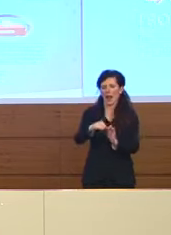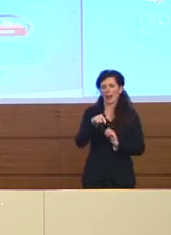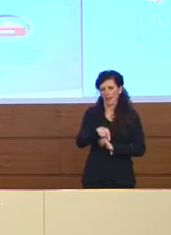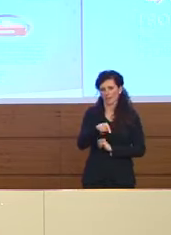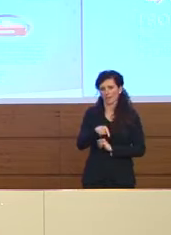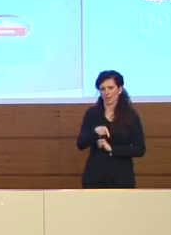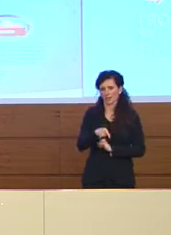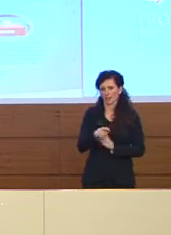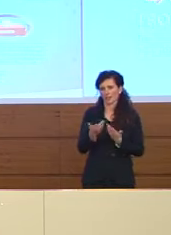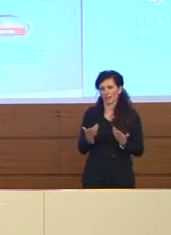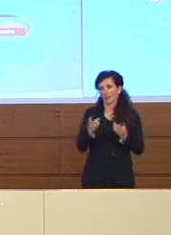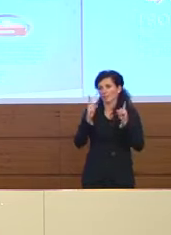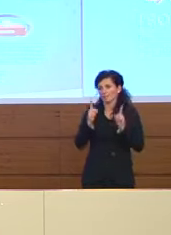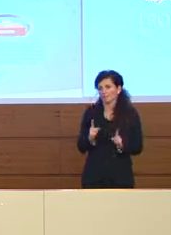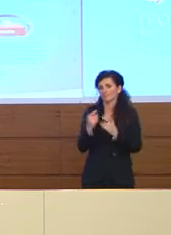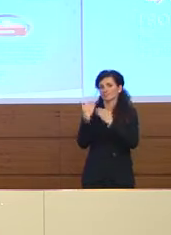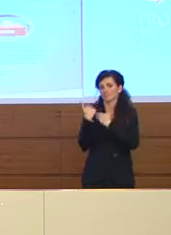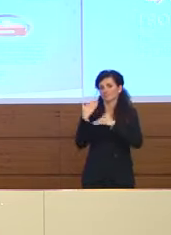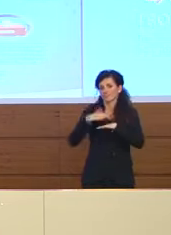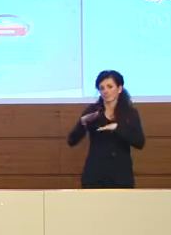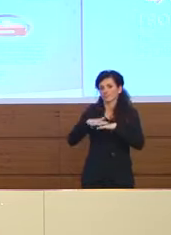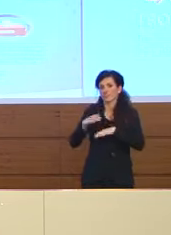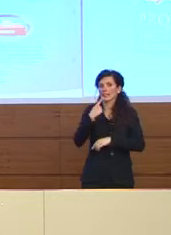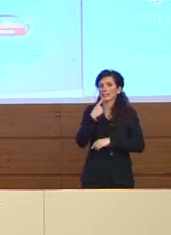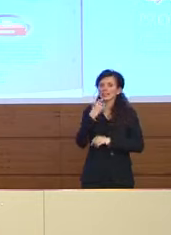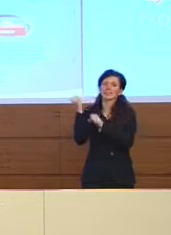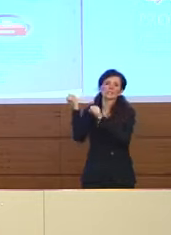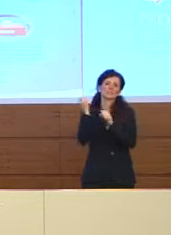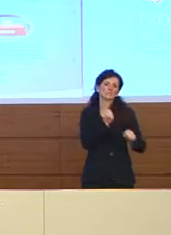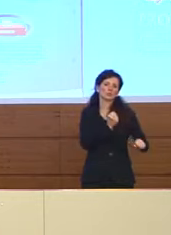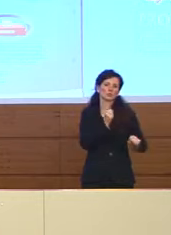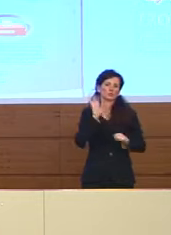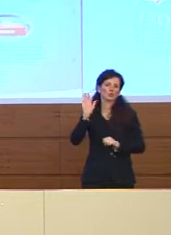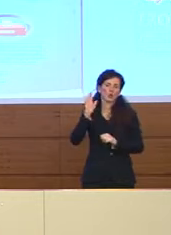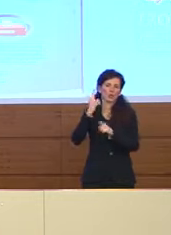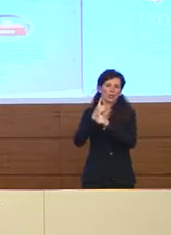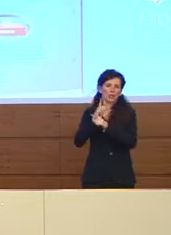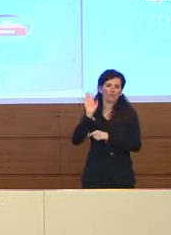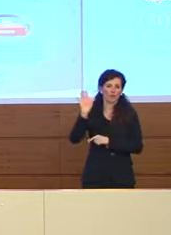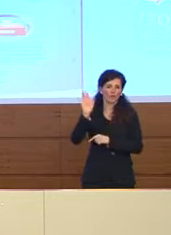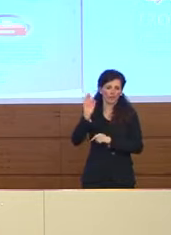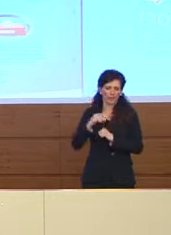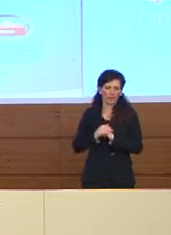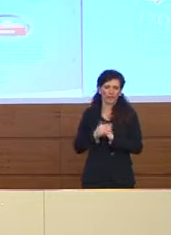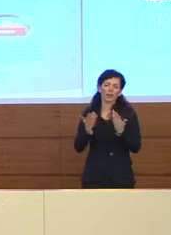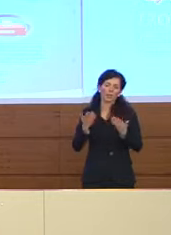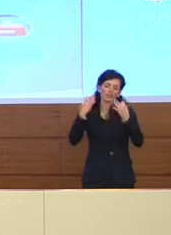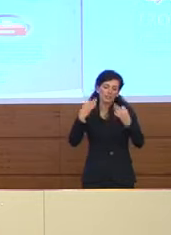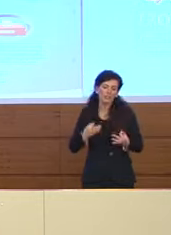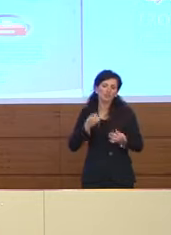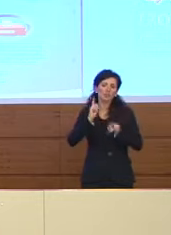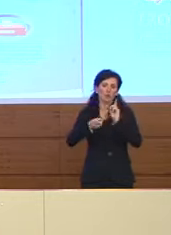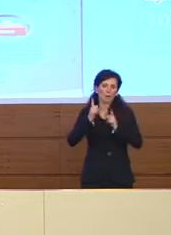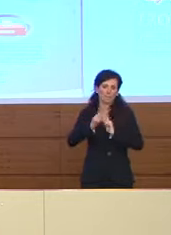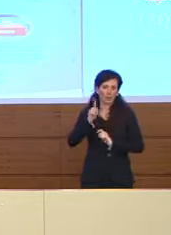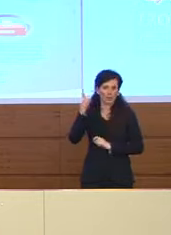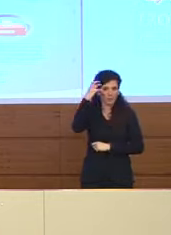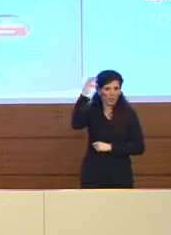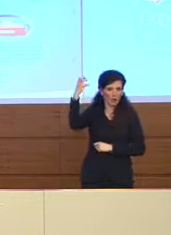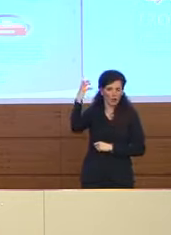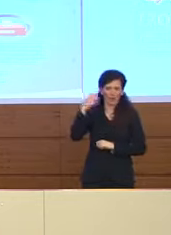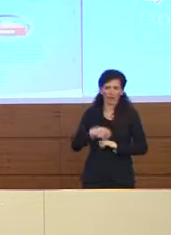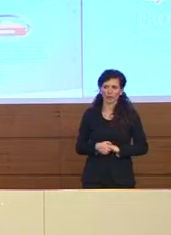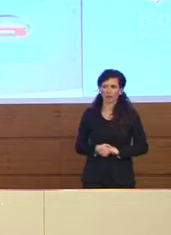a coloro che hanno istituzionalmente questo compito quindi al decisione politico e